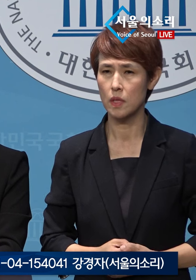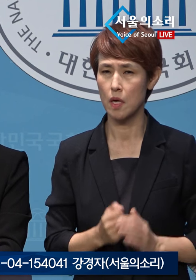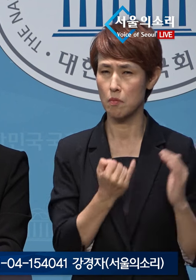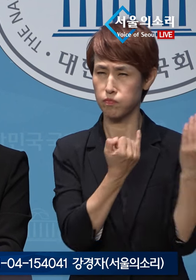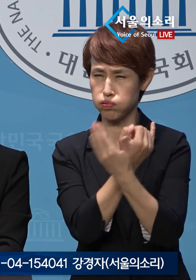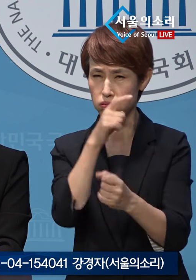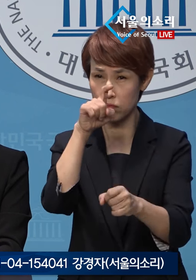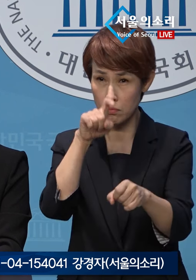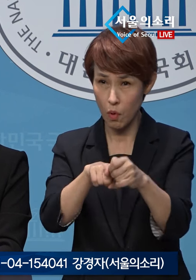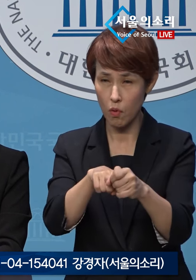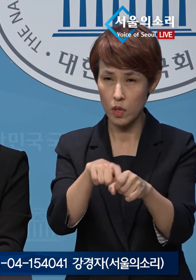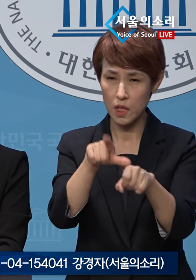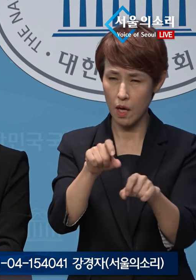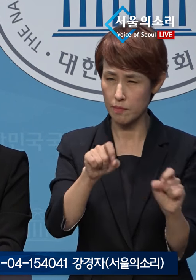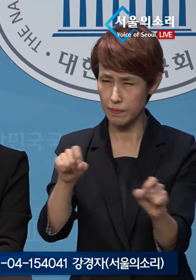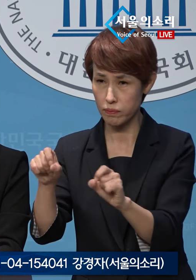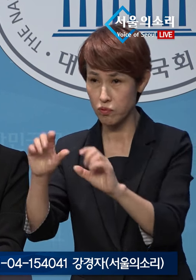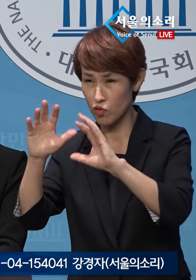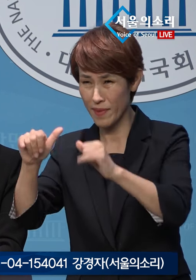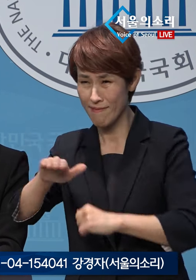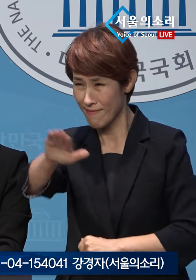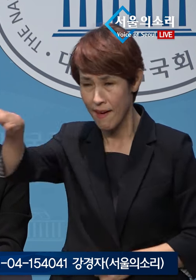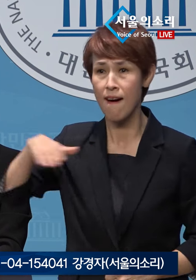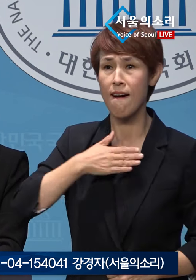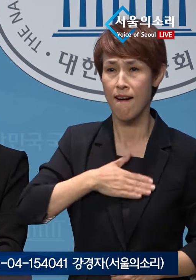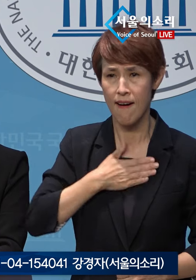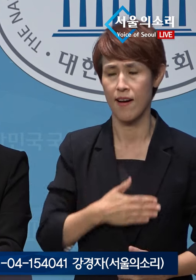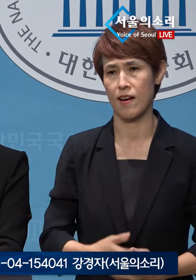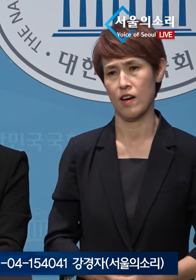끌고 있음을 국민께서 모를 것 같습니까?